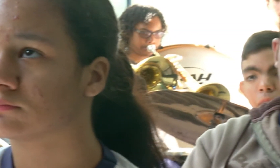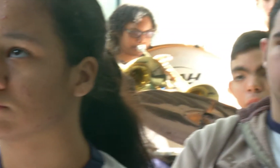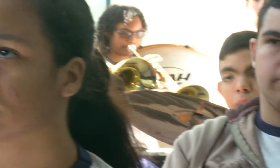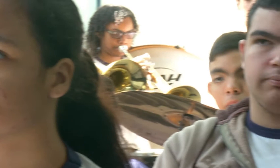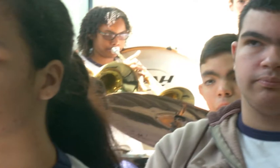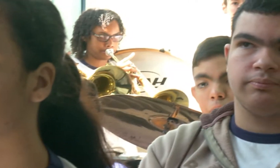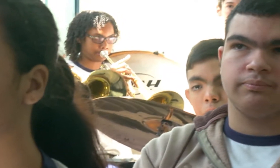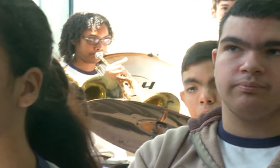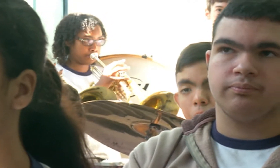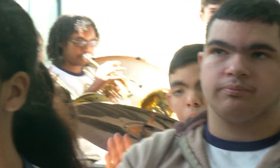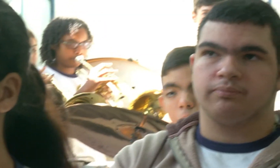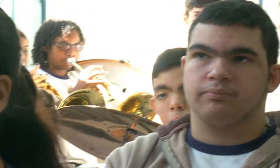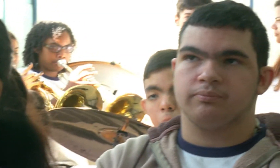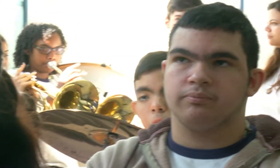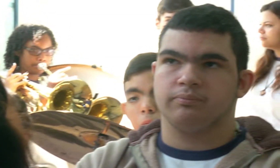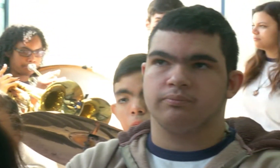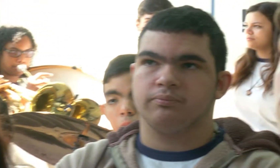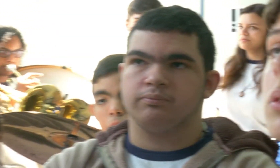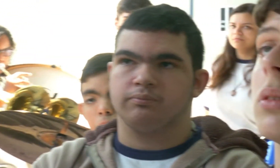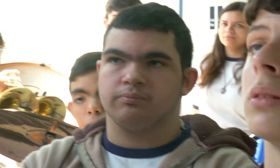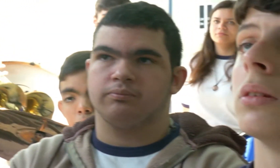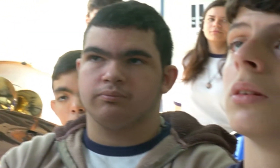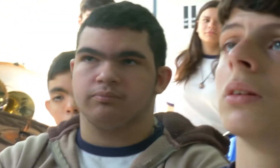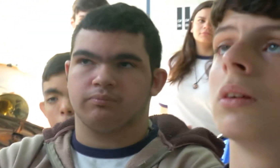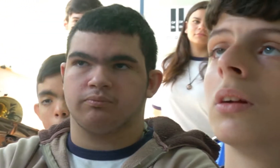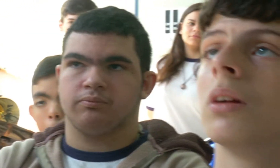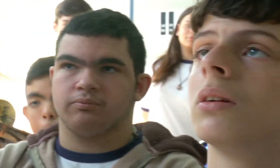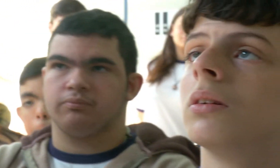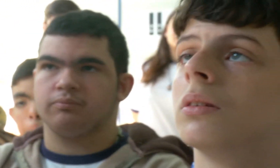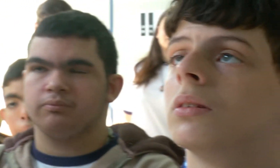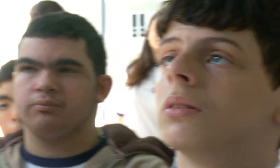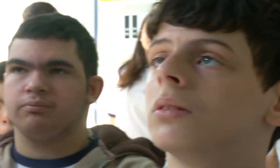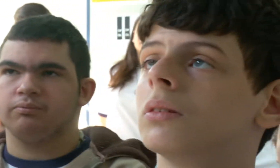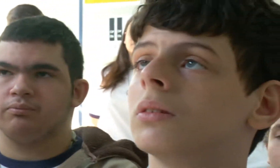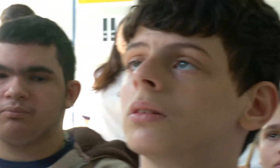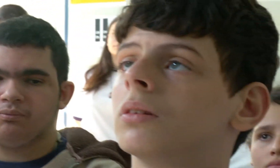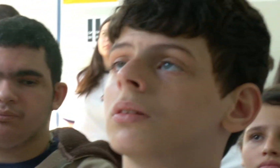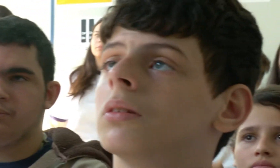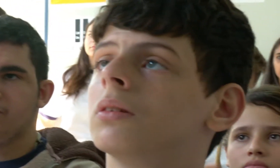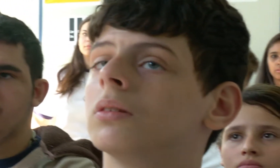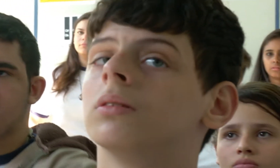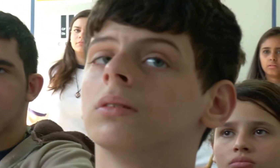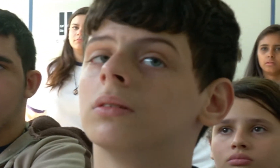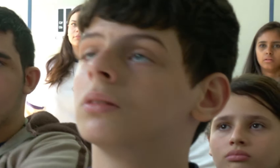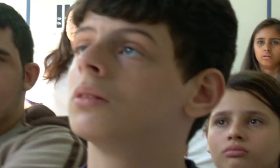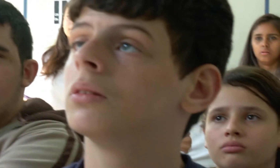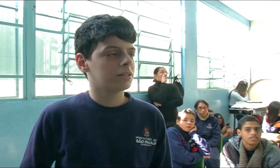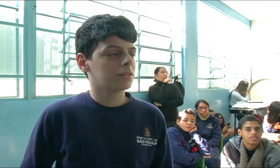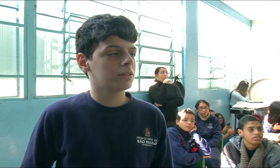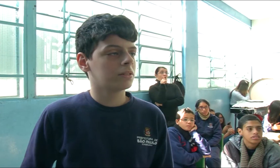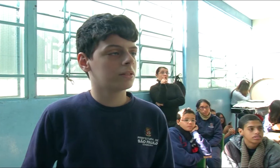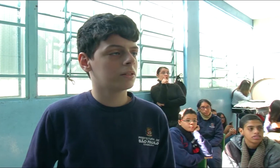na música uma forma diferente de trilhar os caminhos e quebrar as barreiras. Você já conhecia a banda Música do Silêncio antes de entrar?